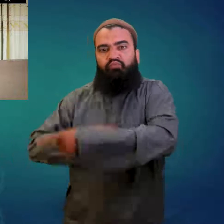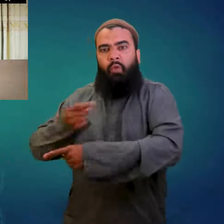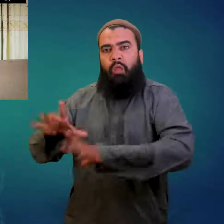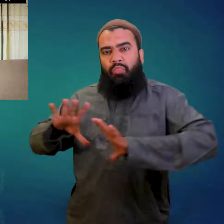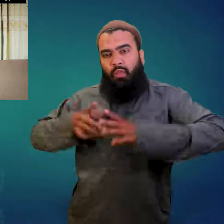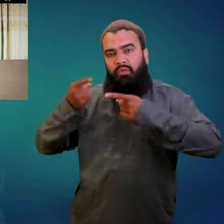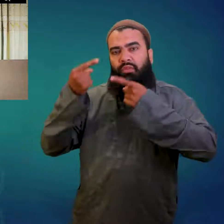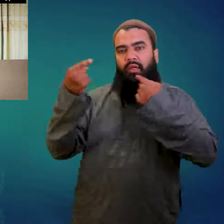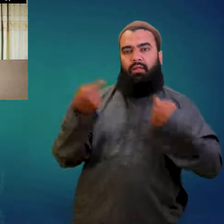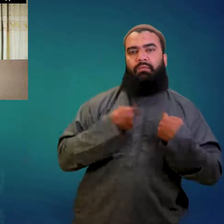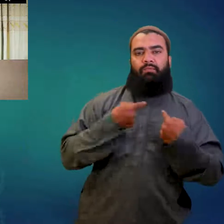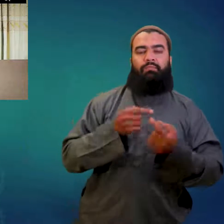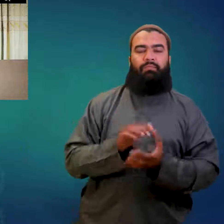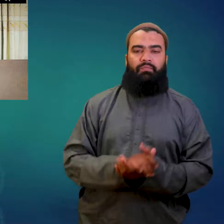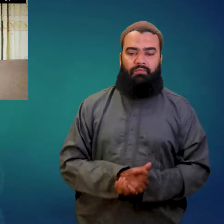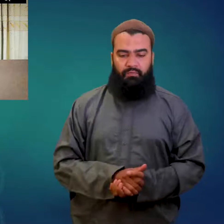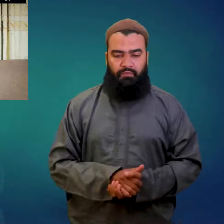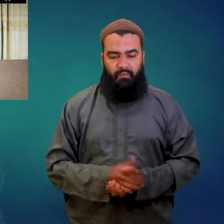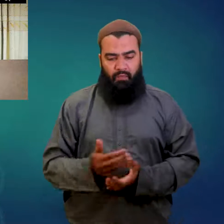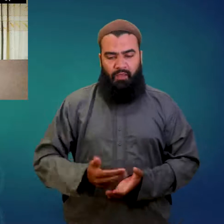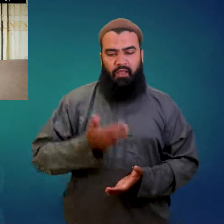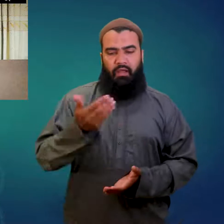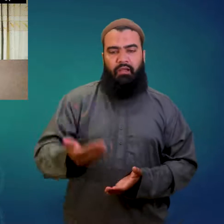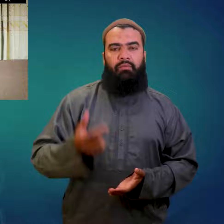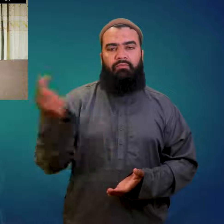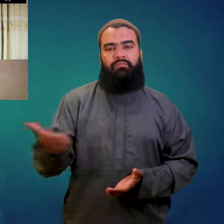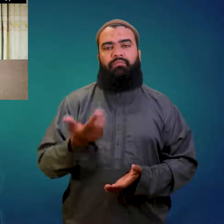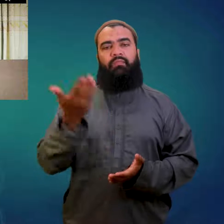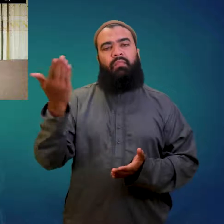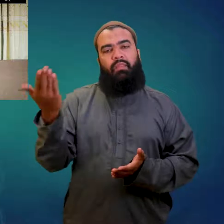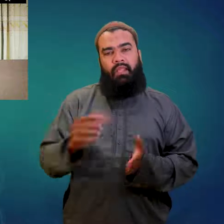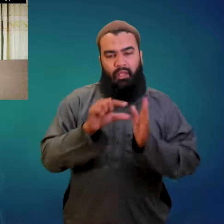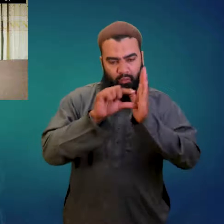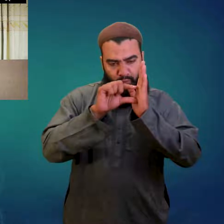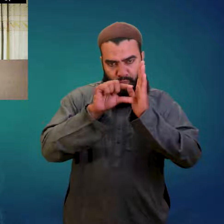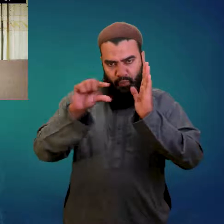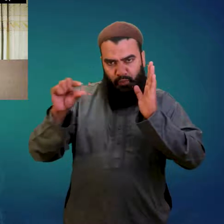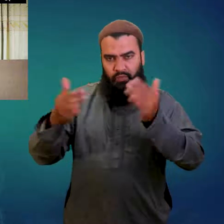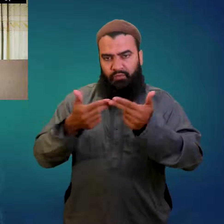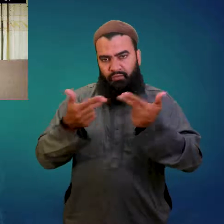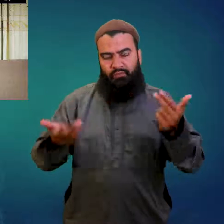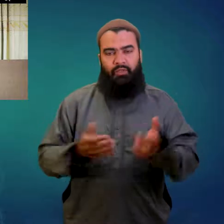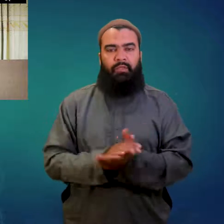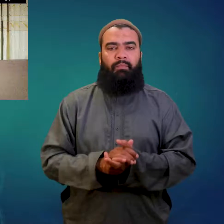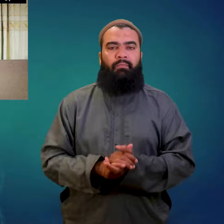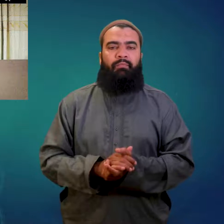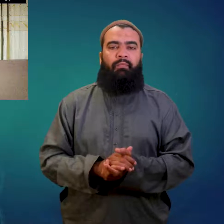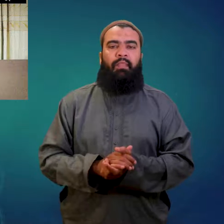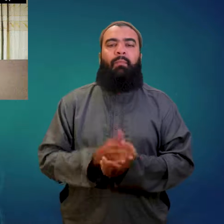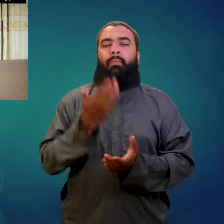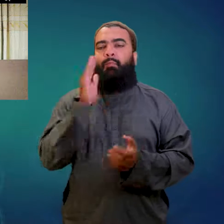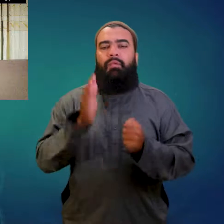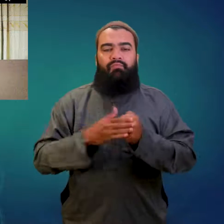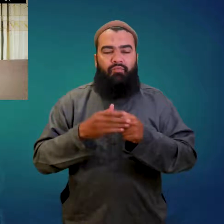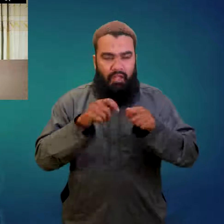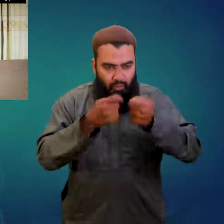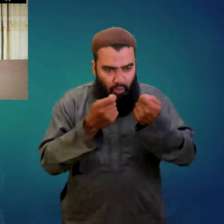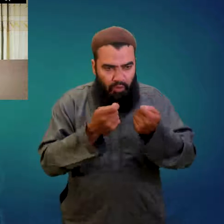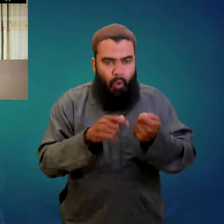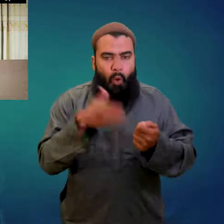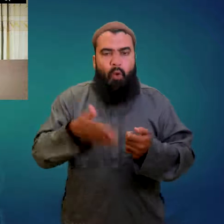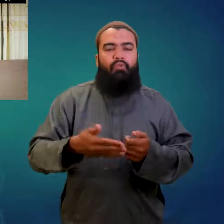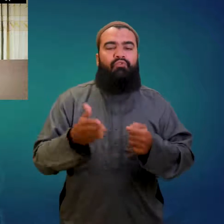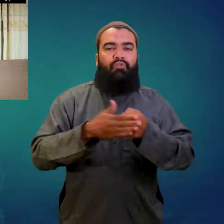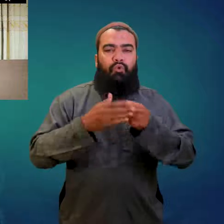سورۃ الطلاق مدنی صورت ہے، اس صورت میں طلاق و عدت کے مسائل کا بیان ہوا ہے۔